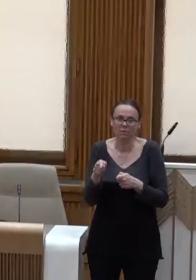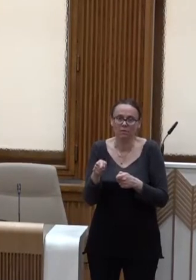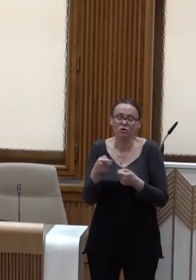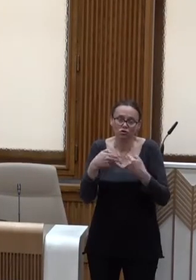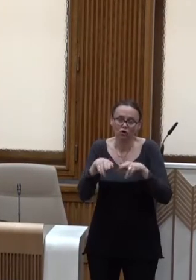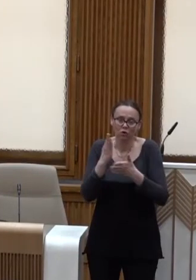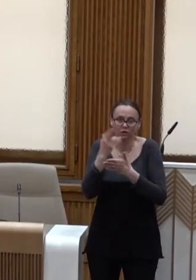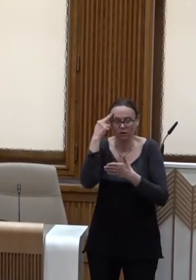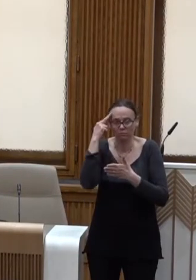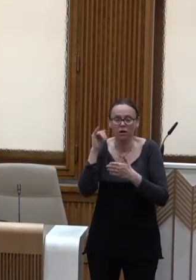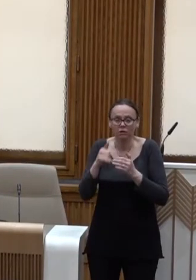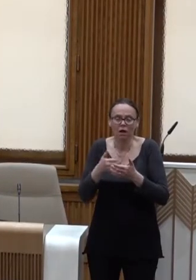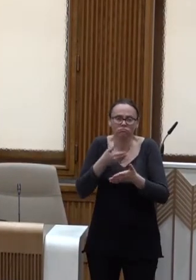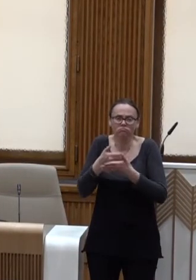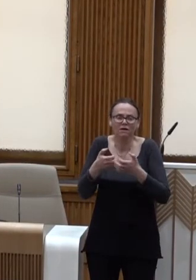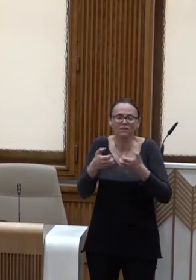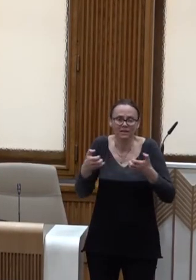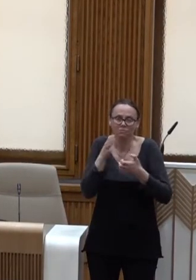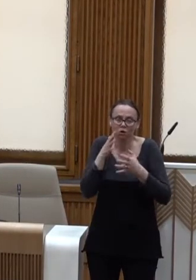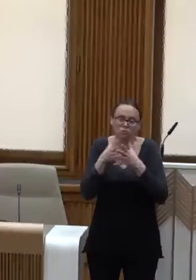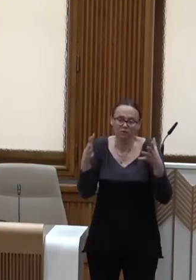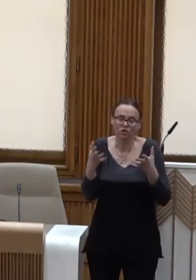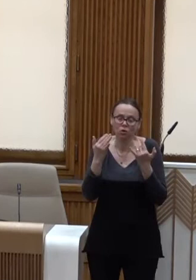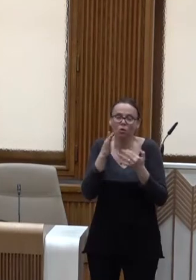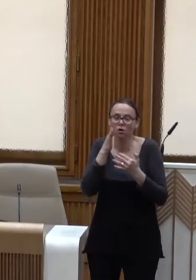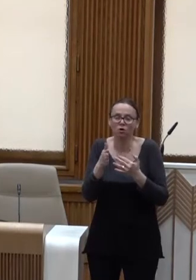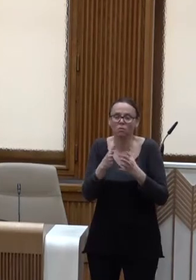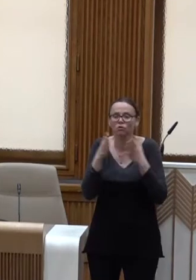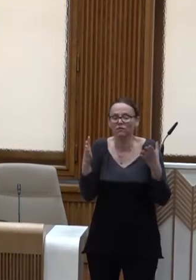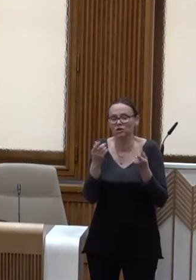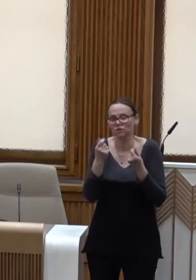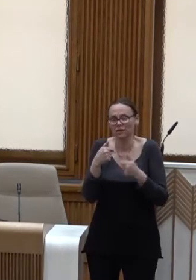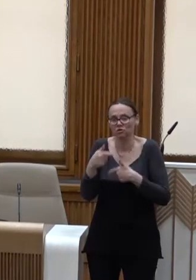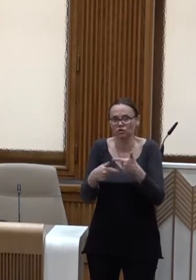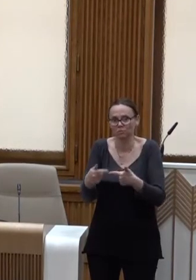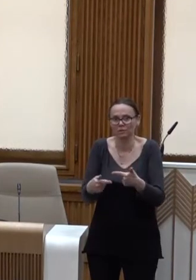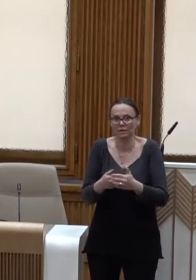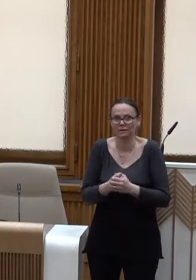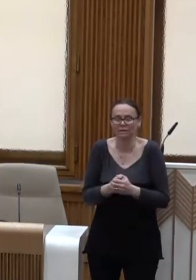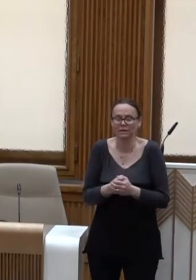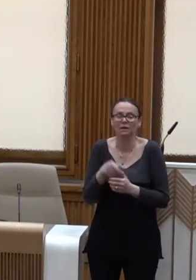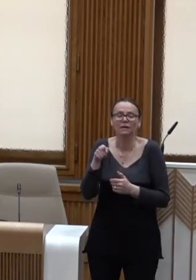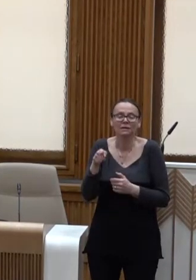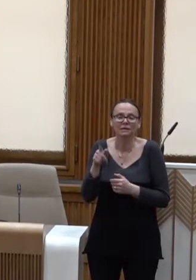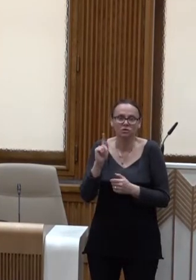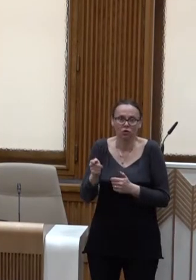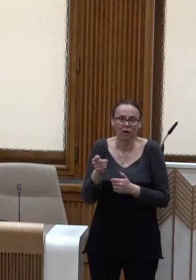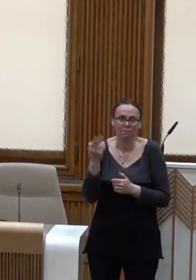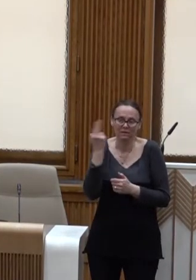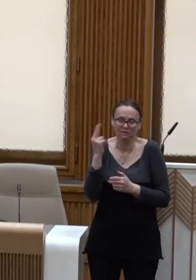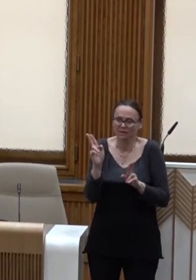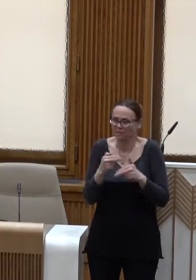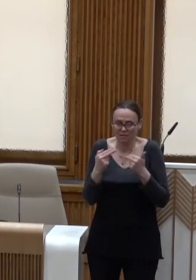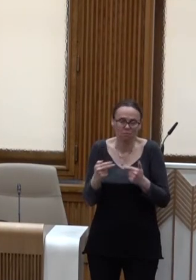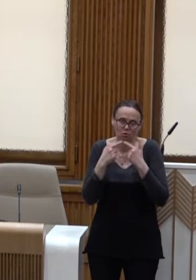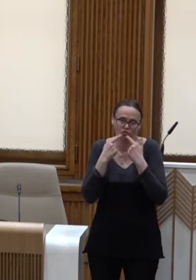znani. Se pravi, ta fleksibilnost bo toliko večja, kolikor bodo večje finančne posledice. Tisto, kar je pa seveda